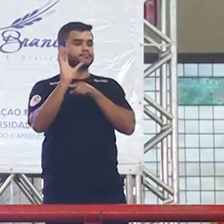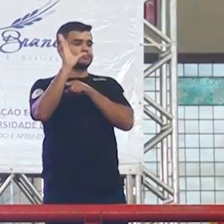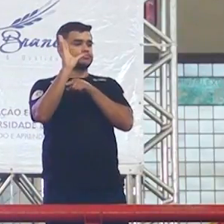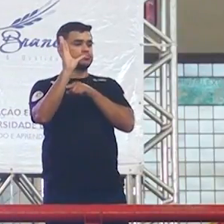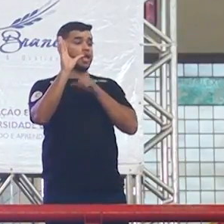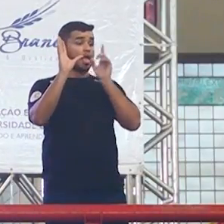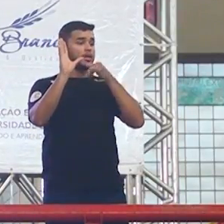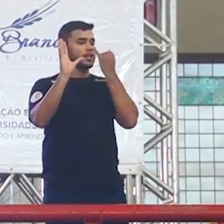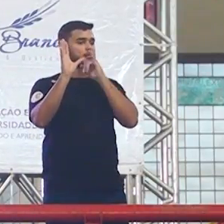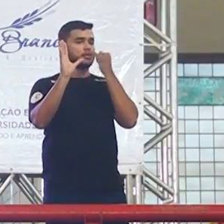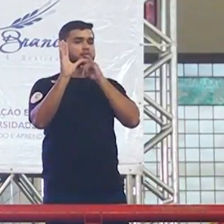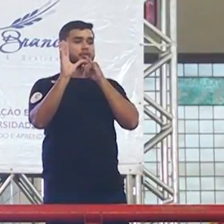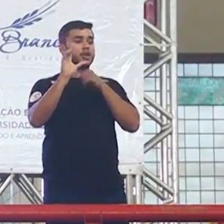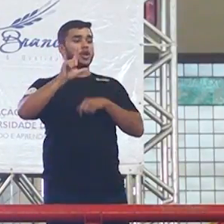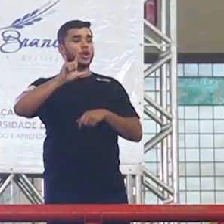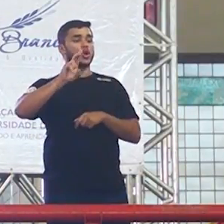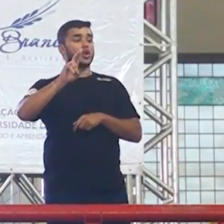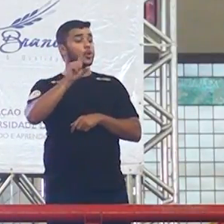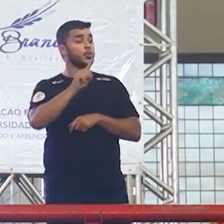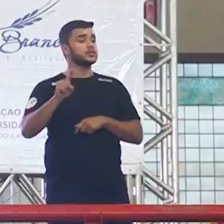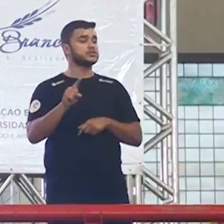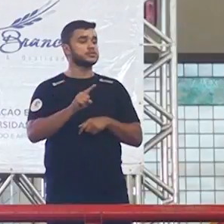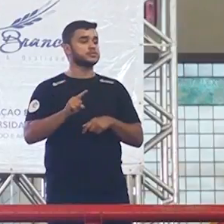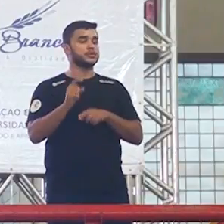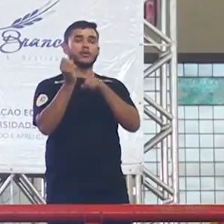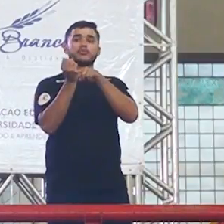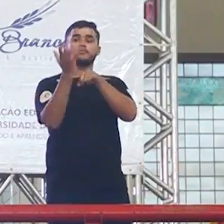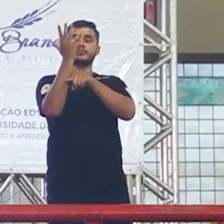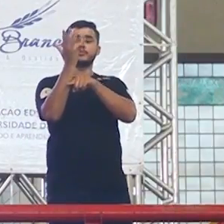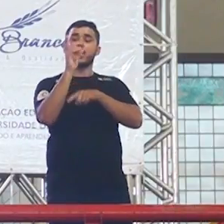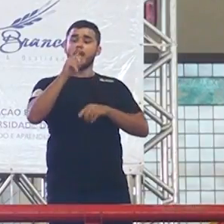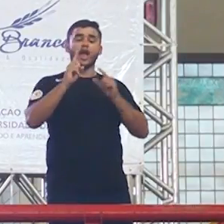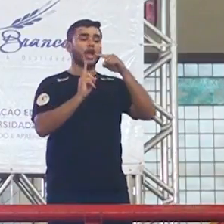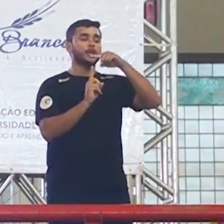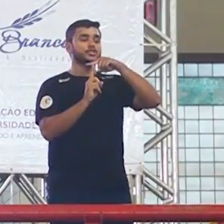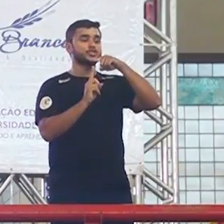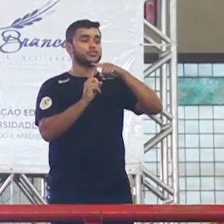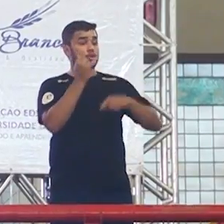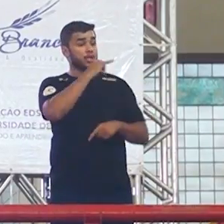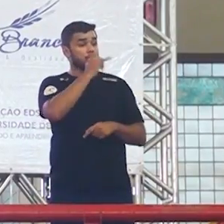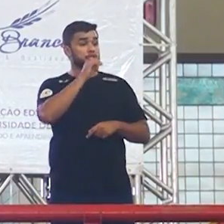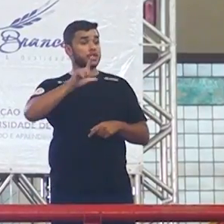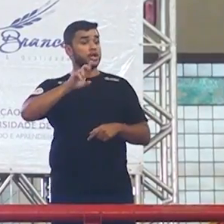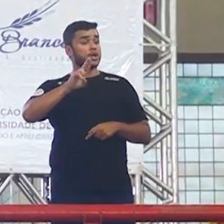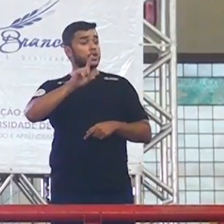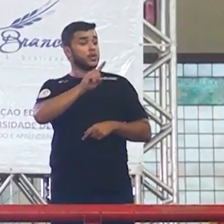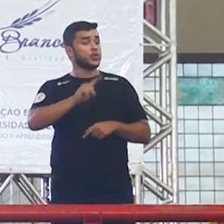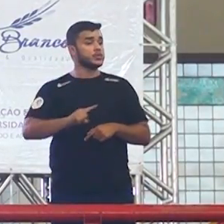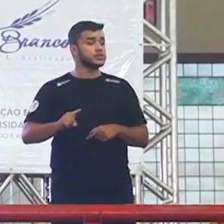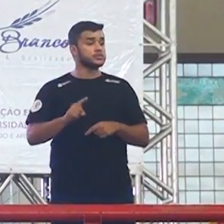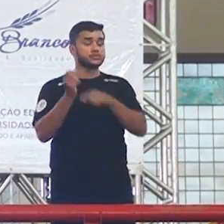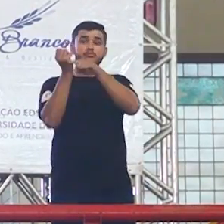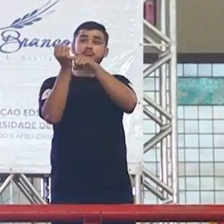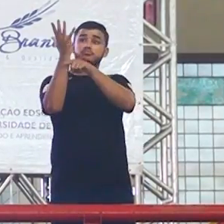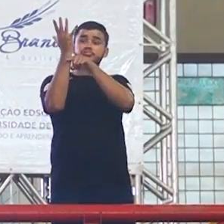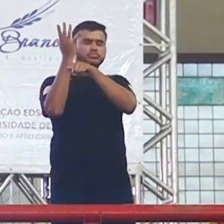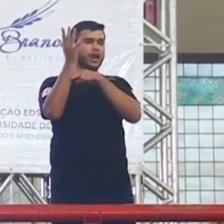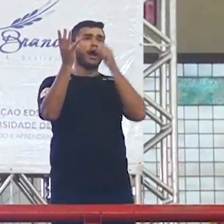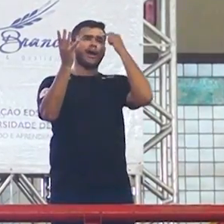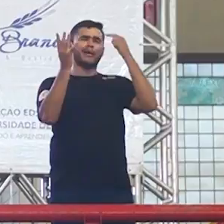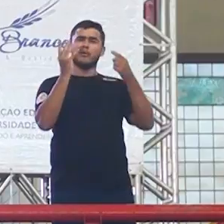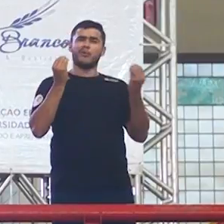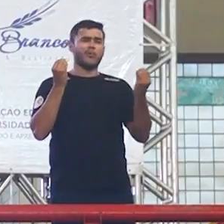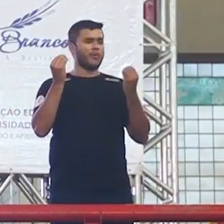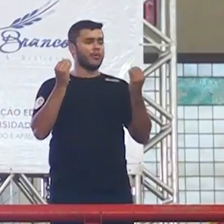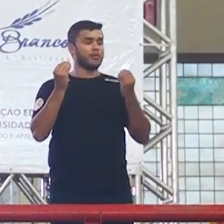gera uma energia luminosa. Ai, professor, então eu estou entendendo. Mas na verdade acontece